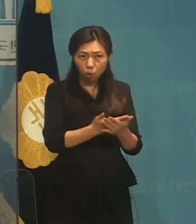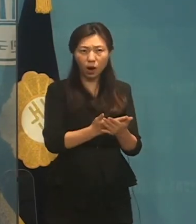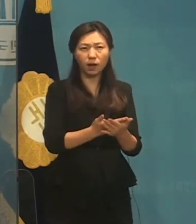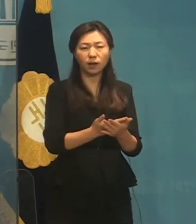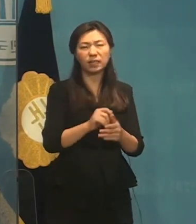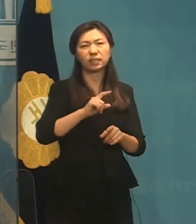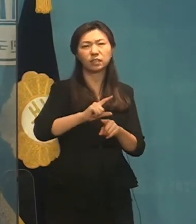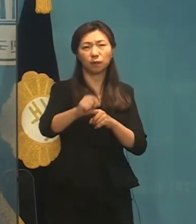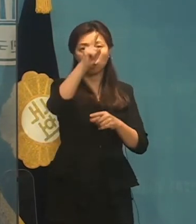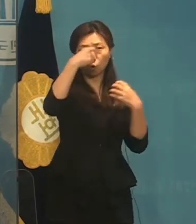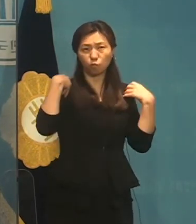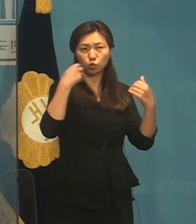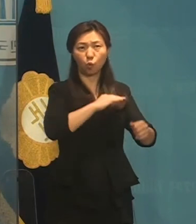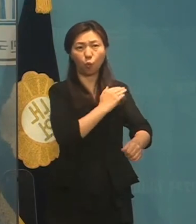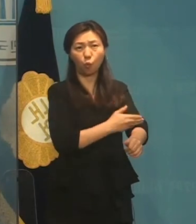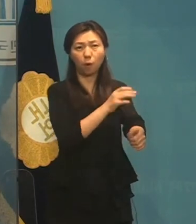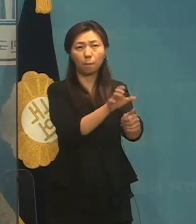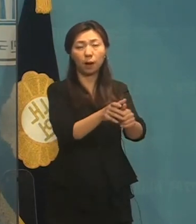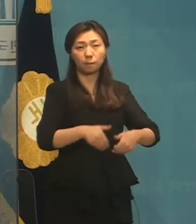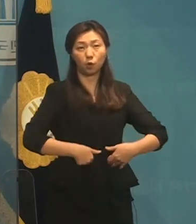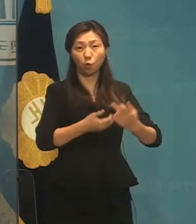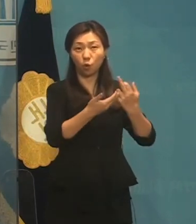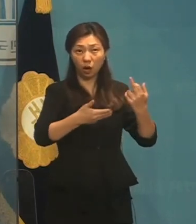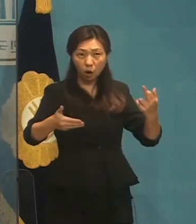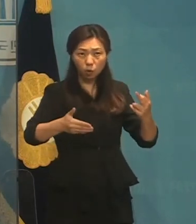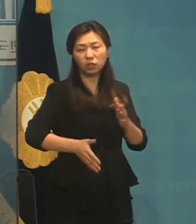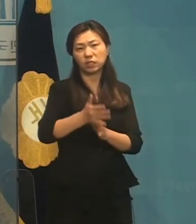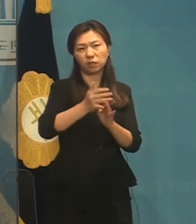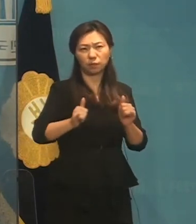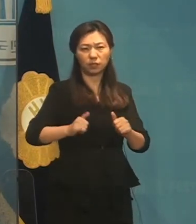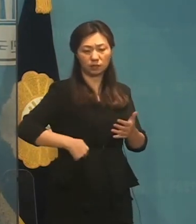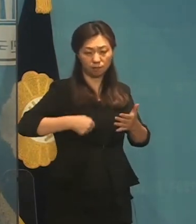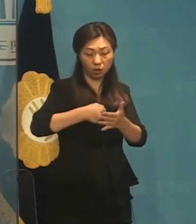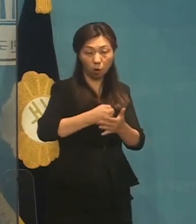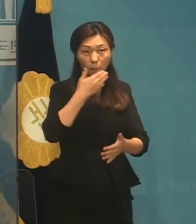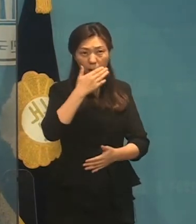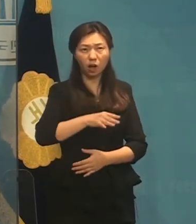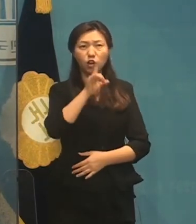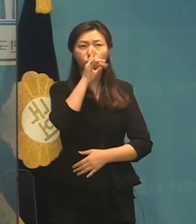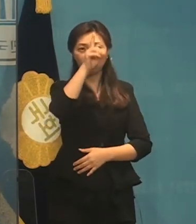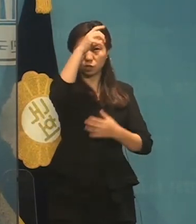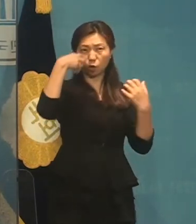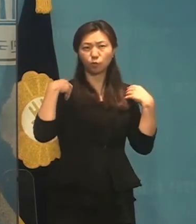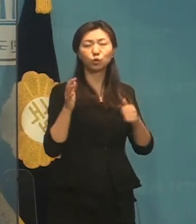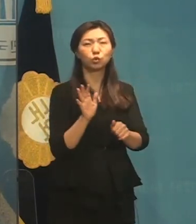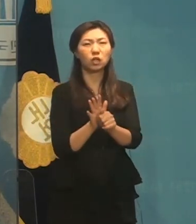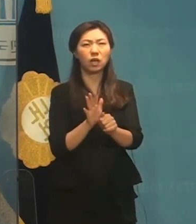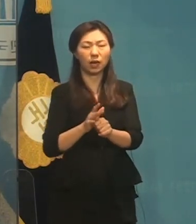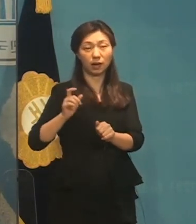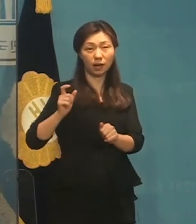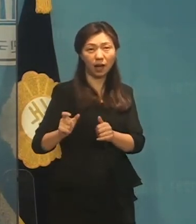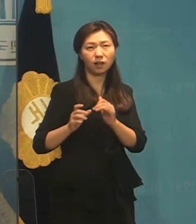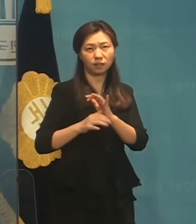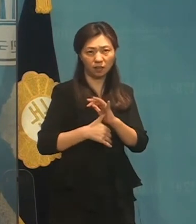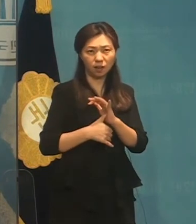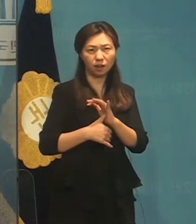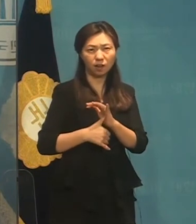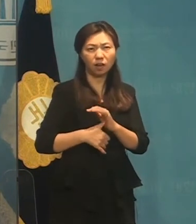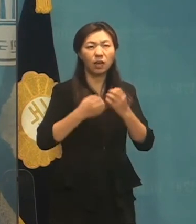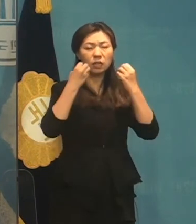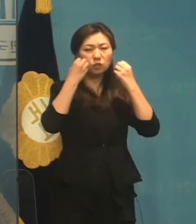분권이 필요합니다. 강원도민이 강원도 운명을 결정하고 중앙정부가 확실하게 뒷받침하는 국가적 배력이 있어야